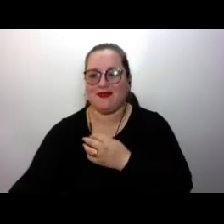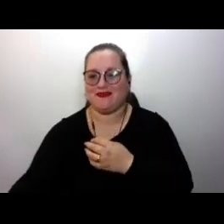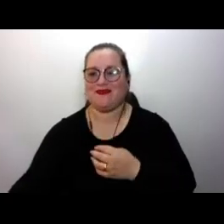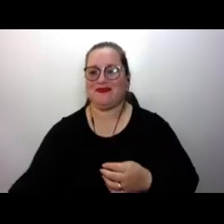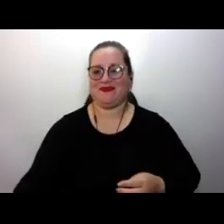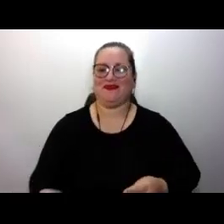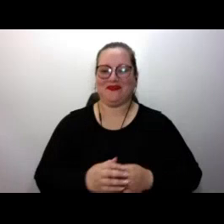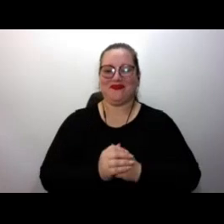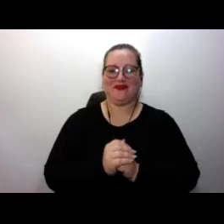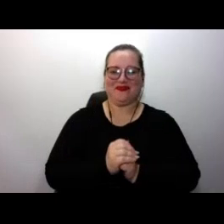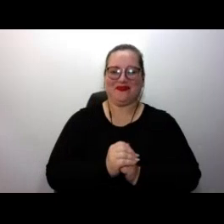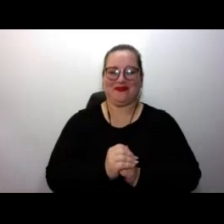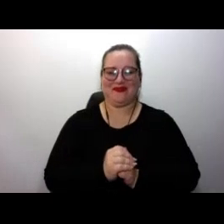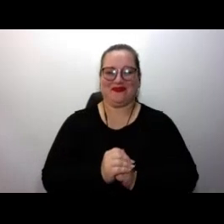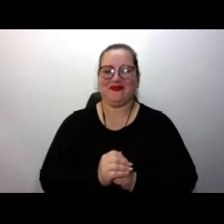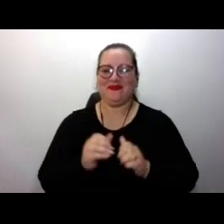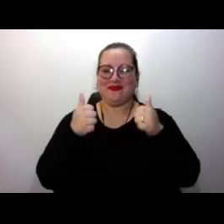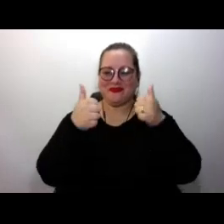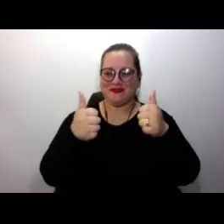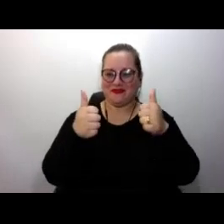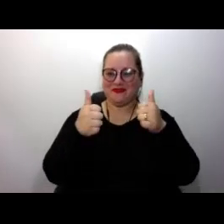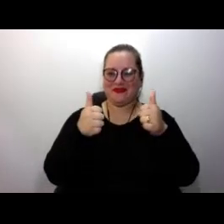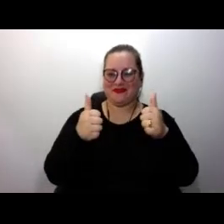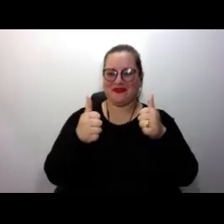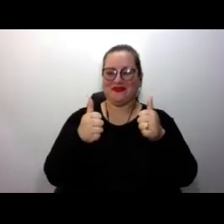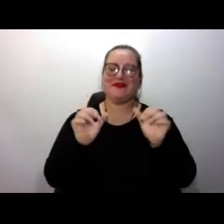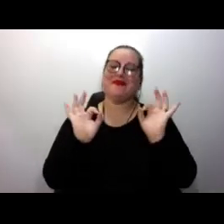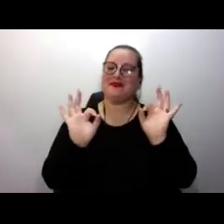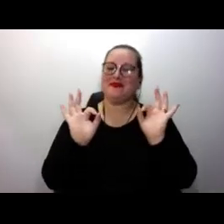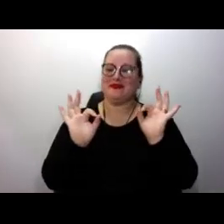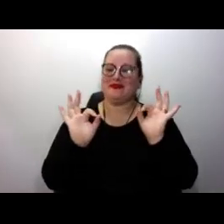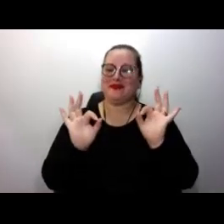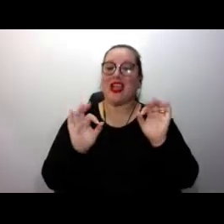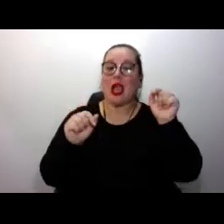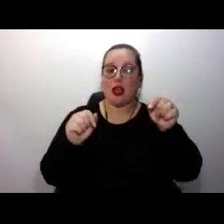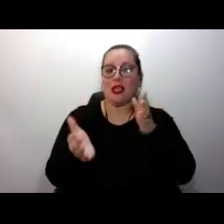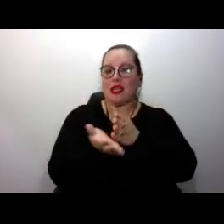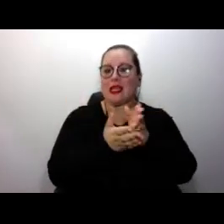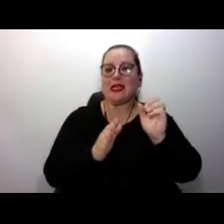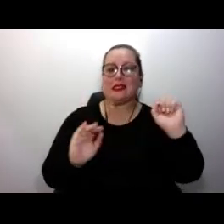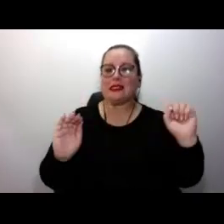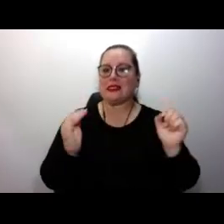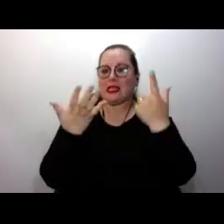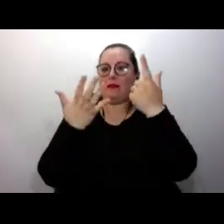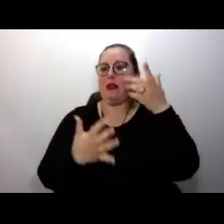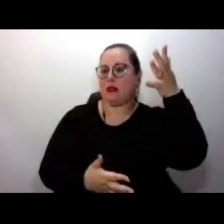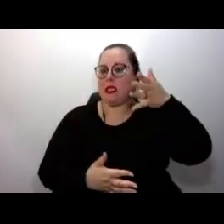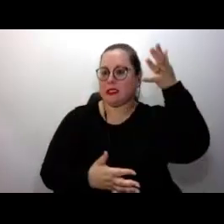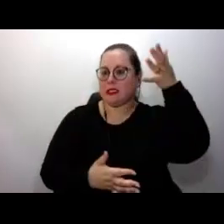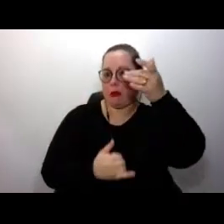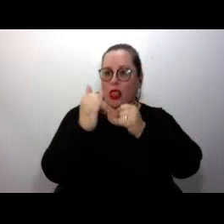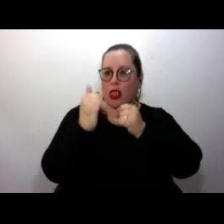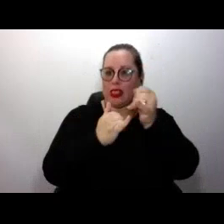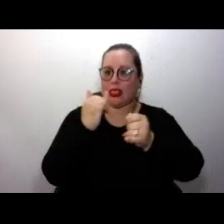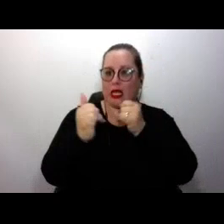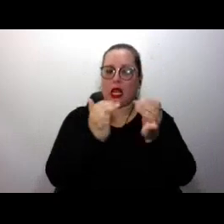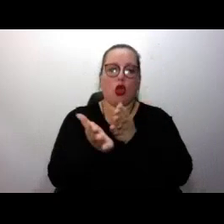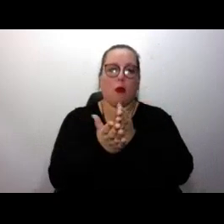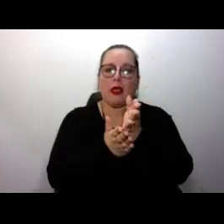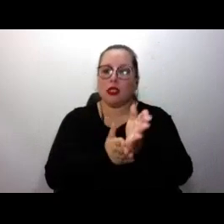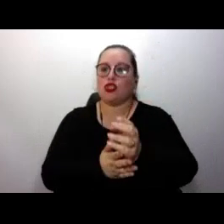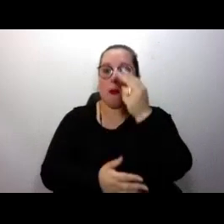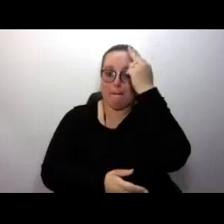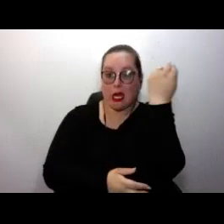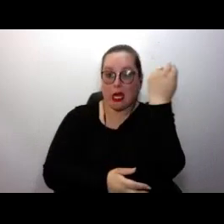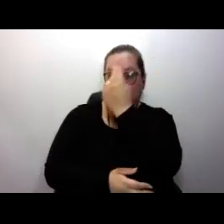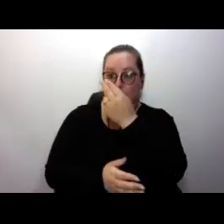Ahora sí, perdón, estamos, no sé, algo, espérate. Estamos ya en nuestro séptimo webinar de este ciclo que comenzó en marzo.